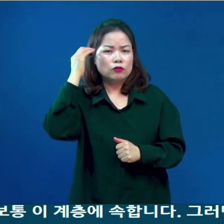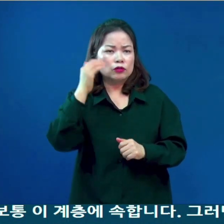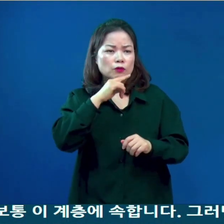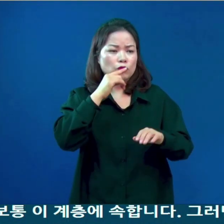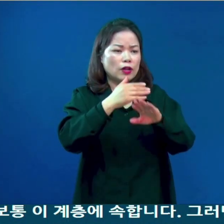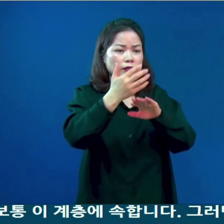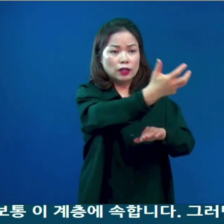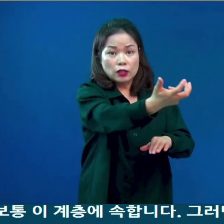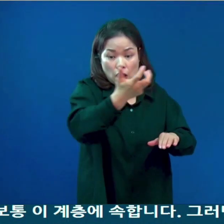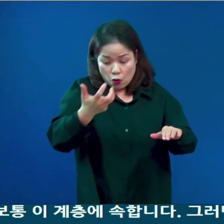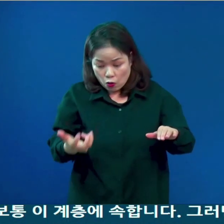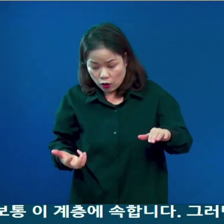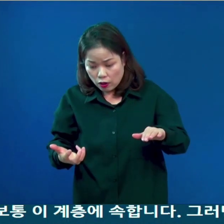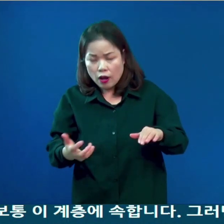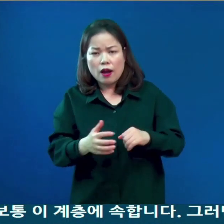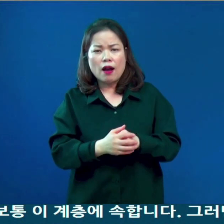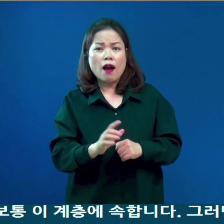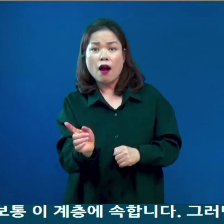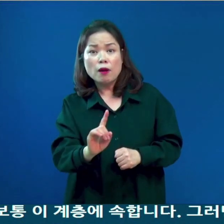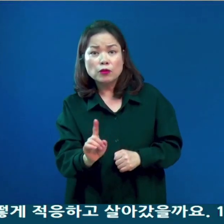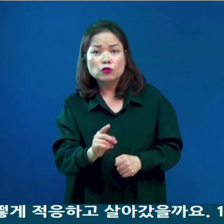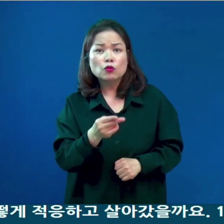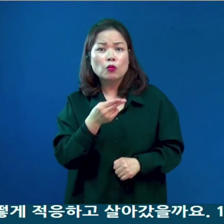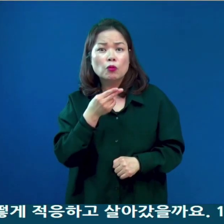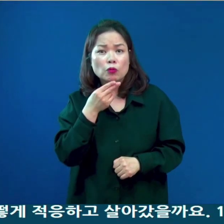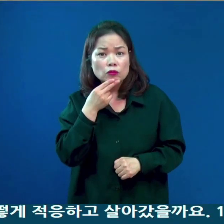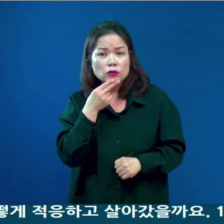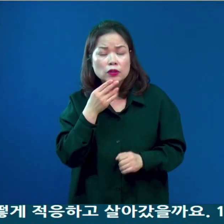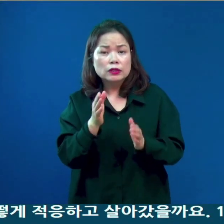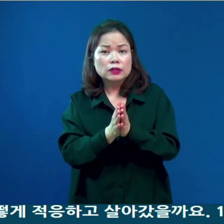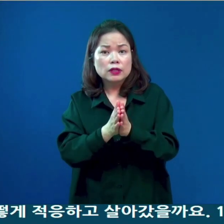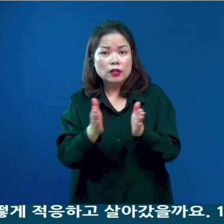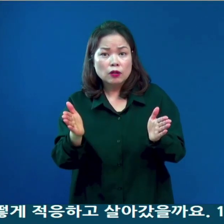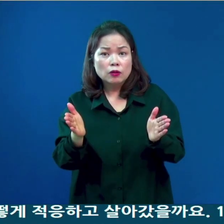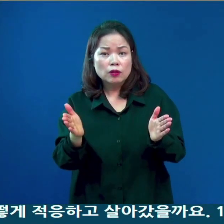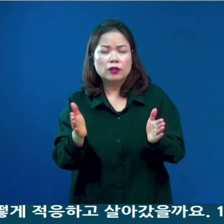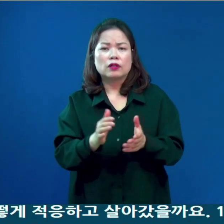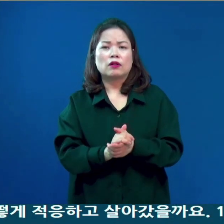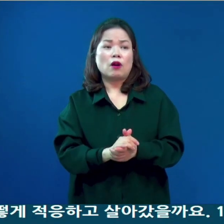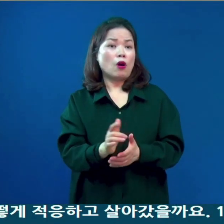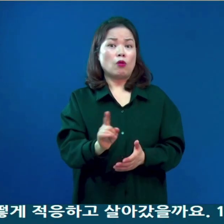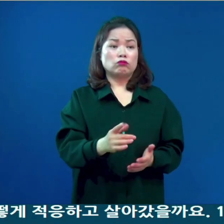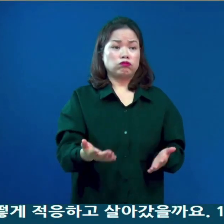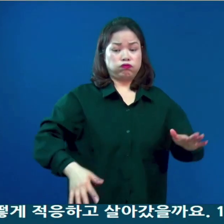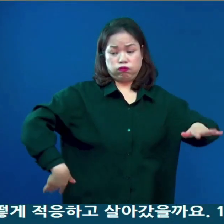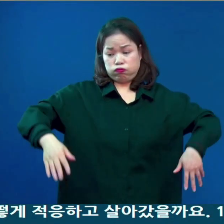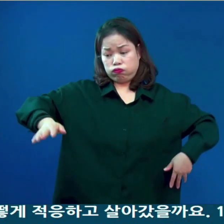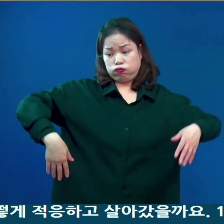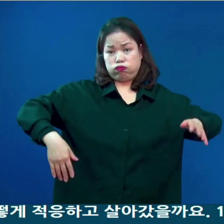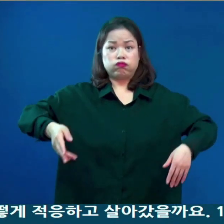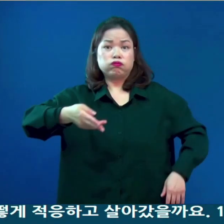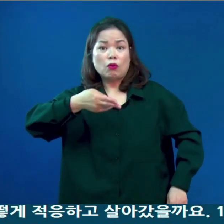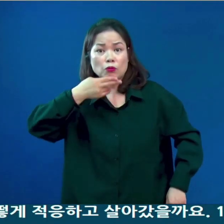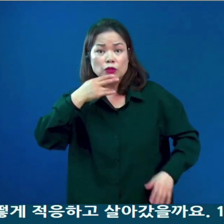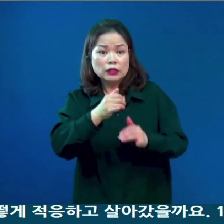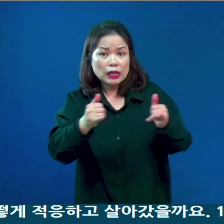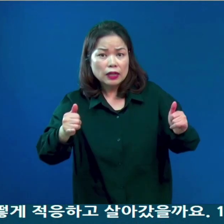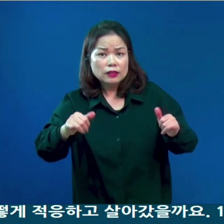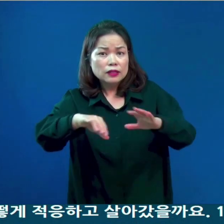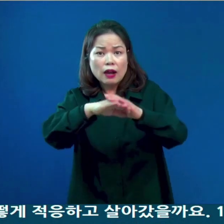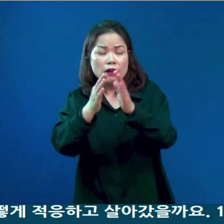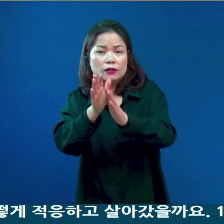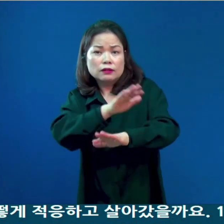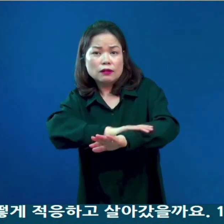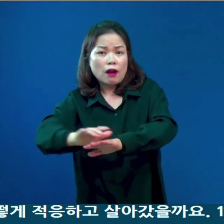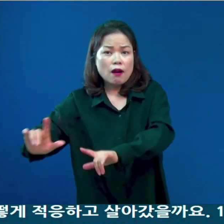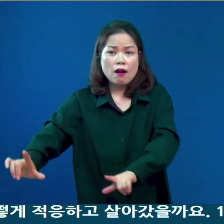내려오셔서 월남하셔서 아무것도 없이 시작하셨는데, 아무것도 없이 시작하신 분들이 다 잘